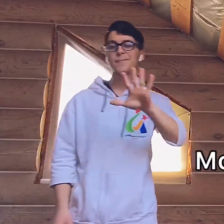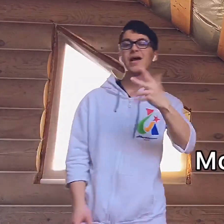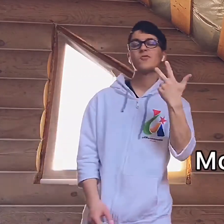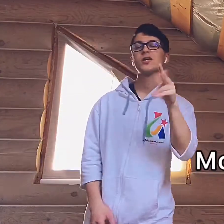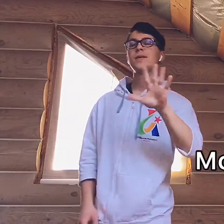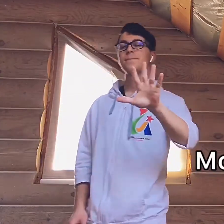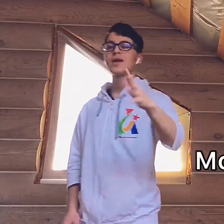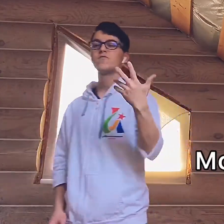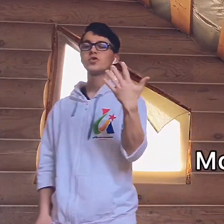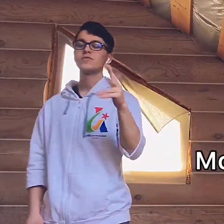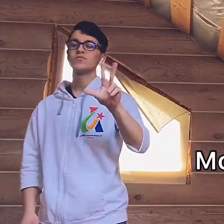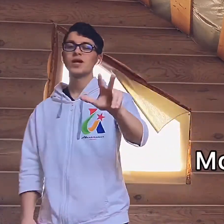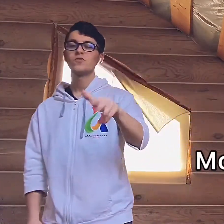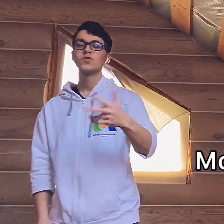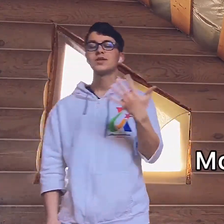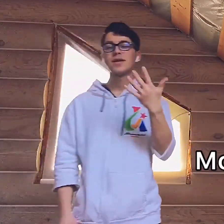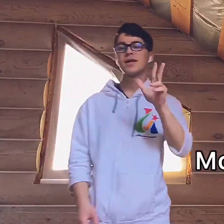5, 8, 5, 8, 5,